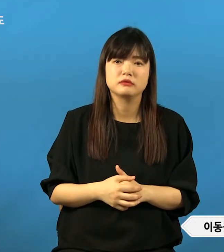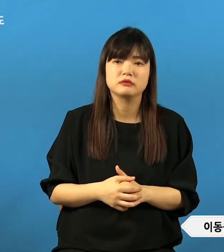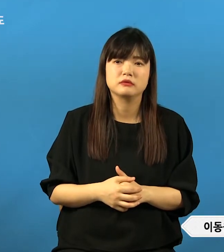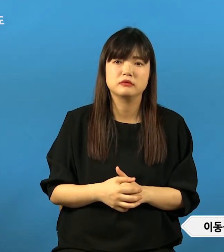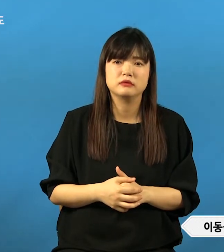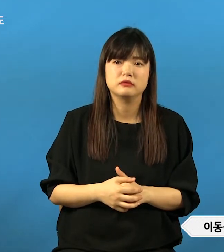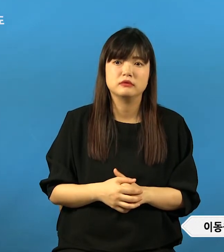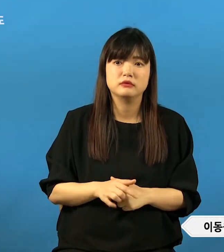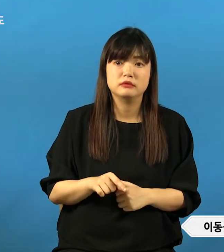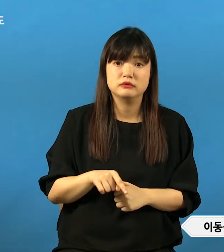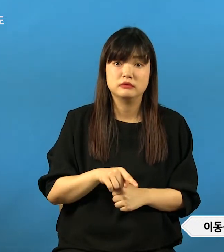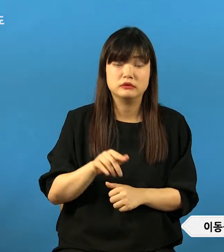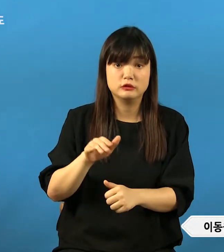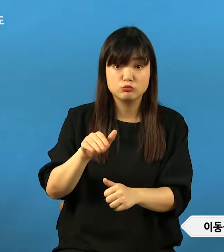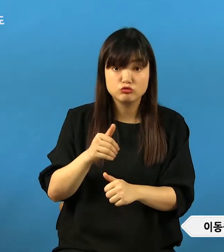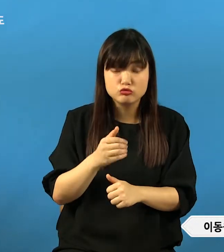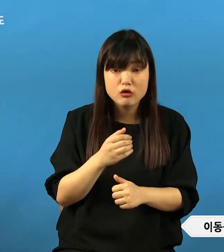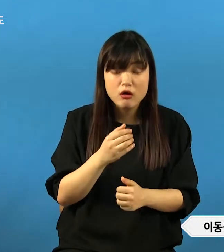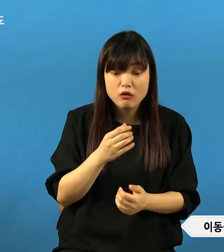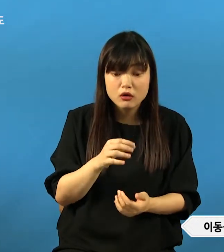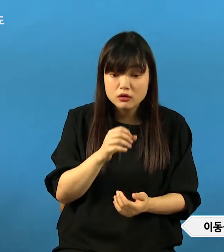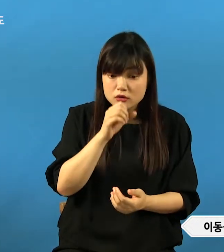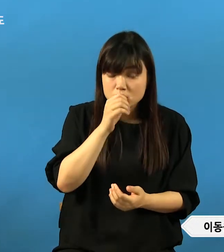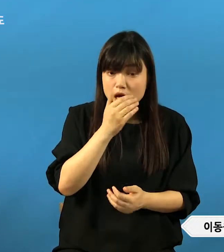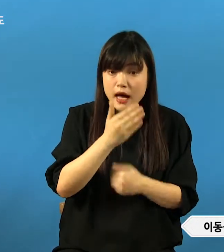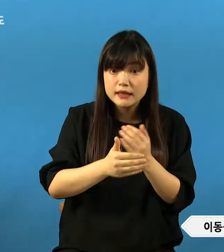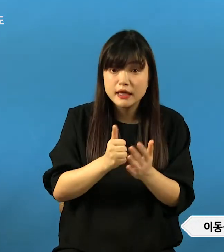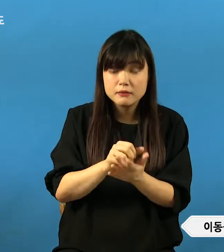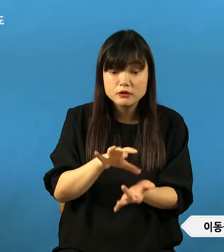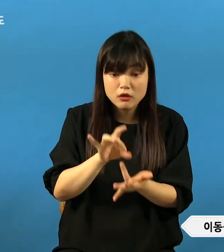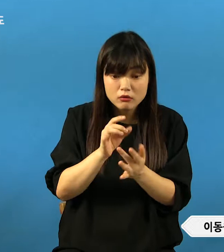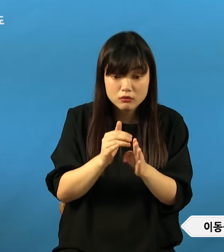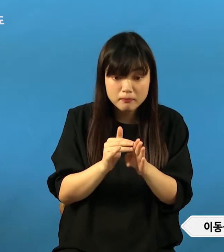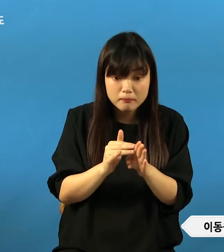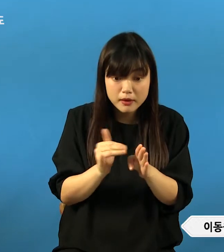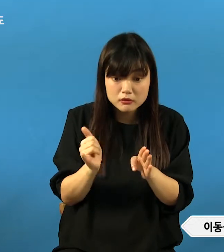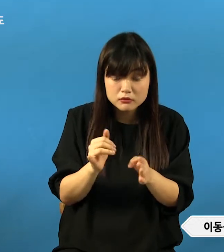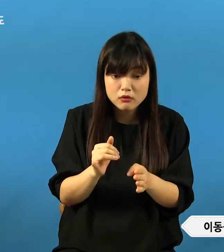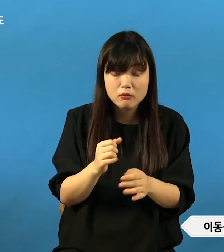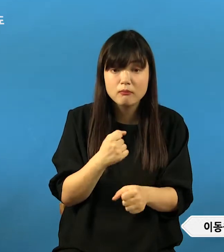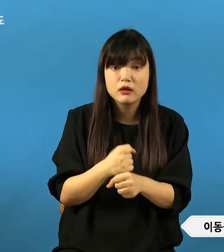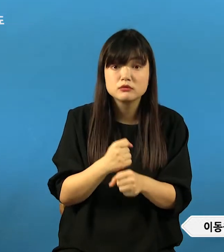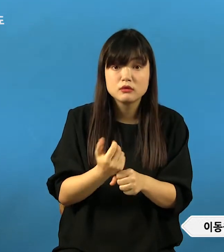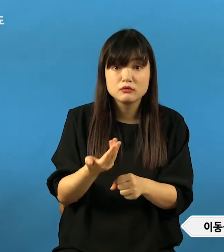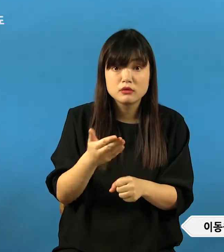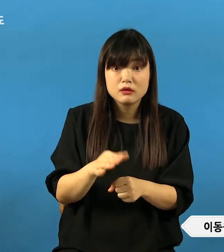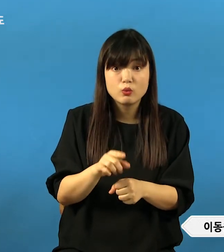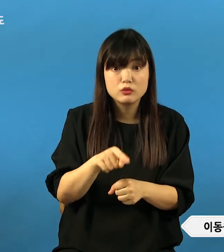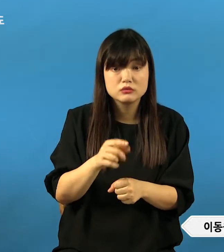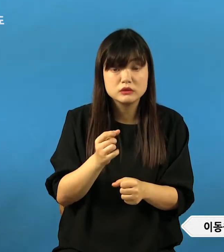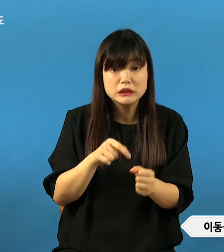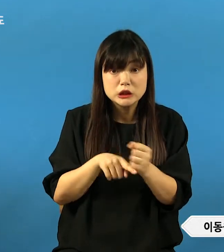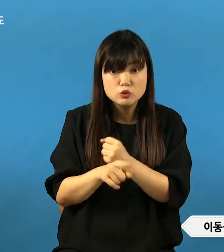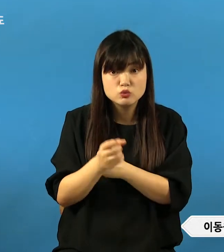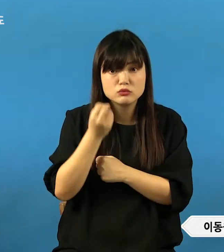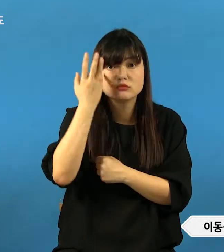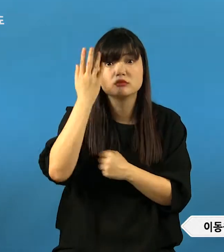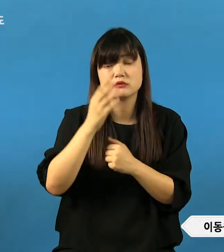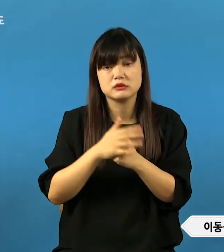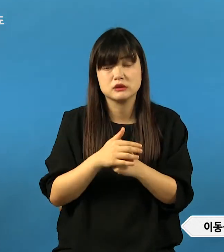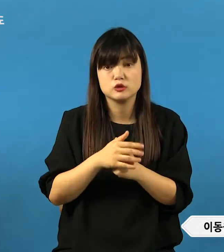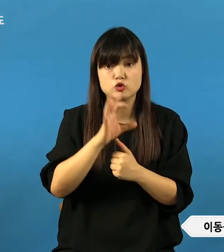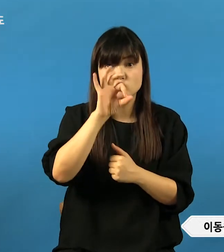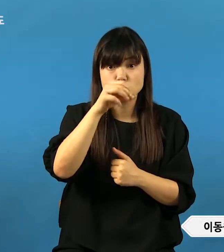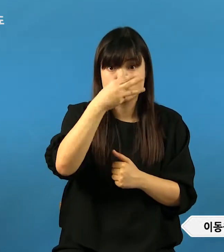그것이 그들을 불러 선민되게 하신 이유임에도 불구하고 말입니다. 자, 저 갈대의